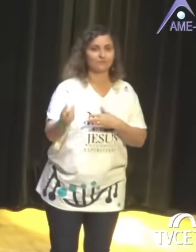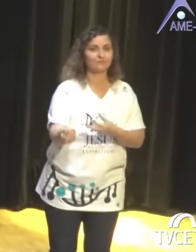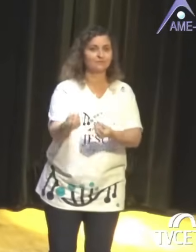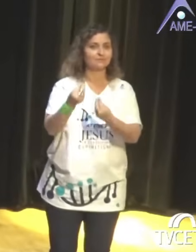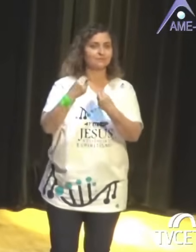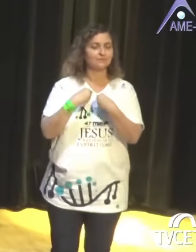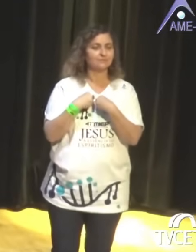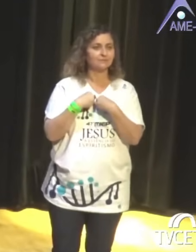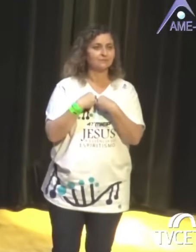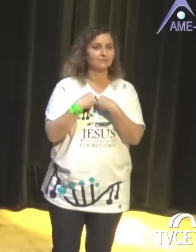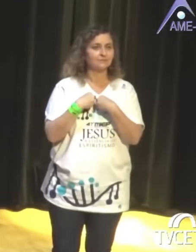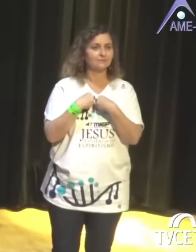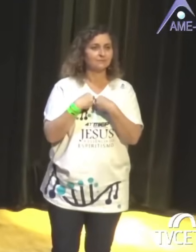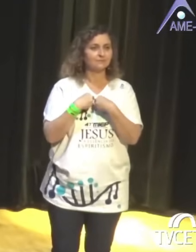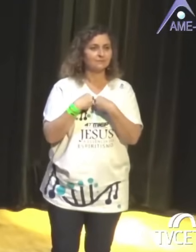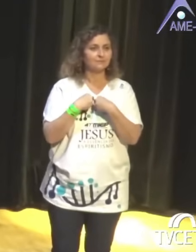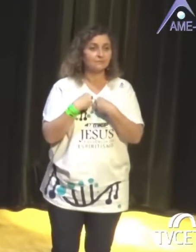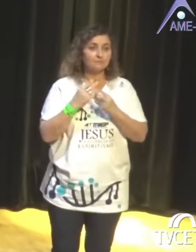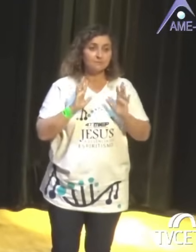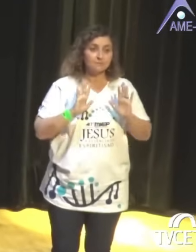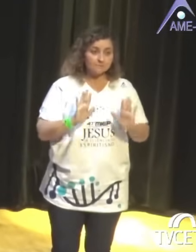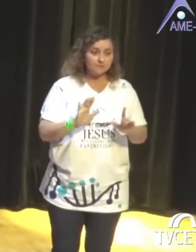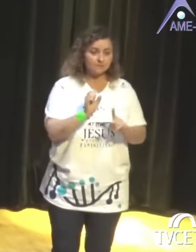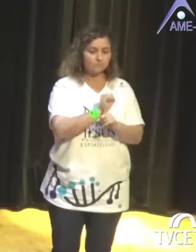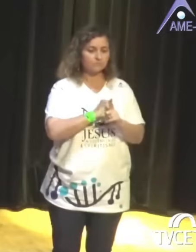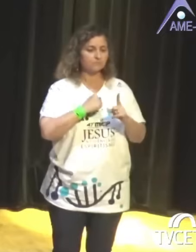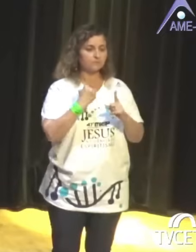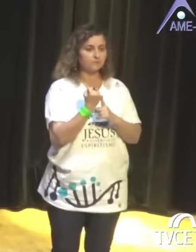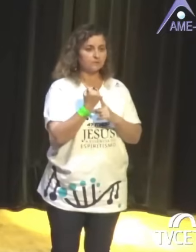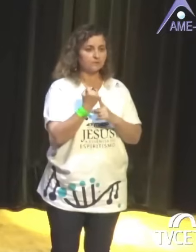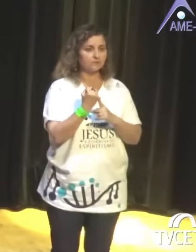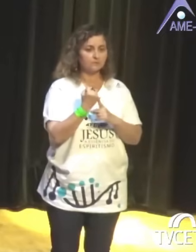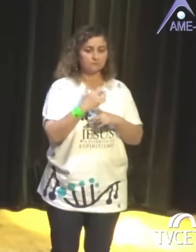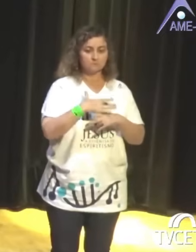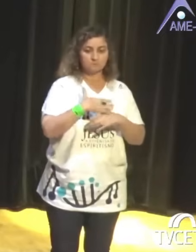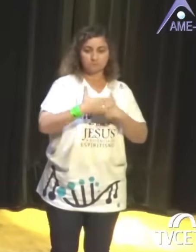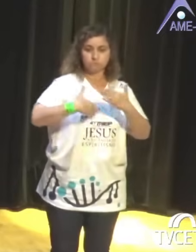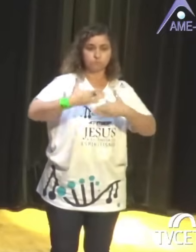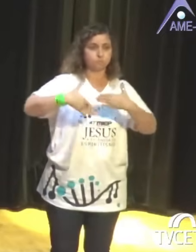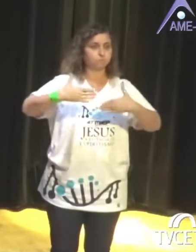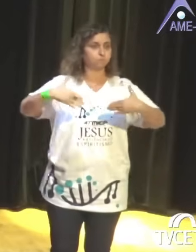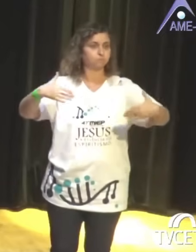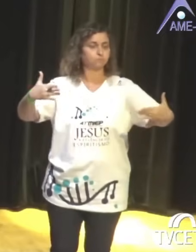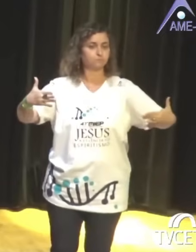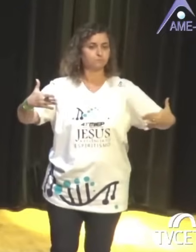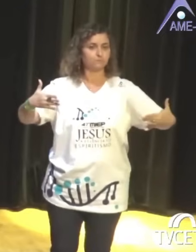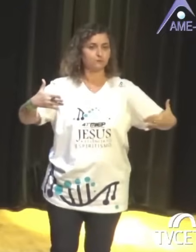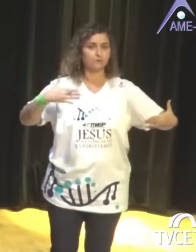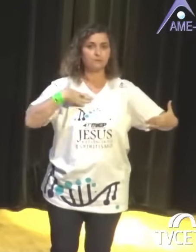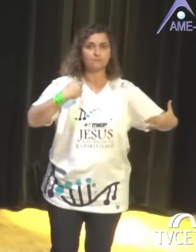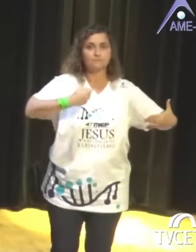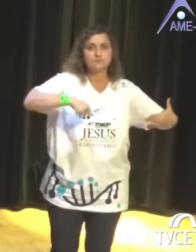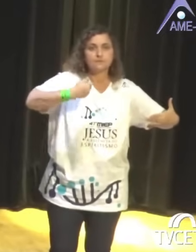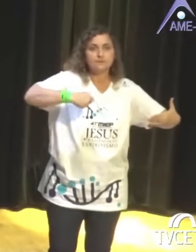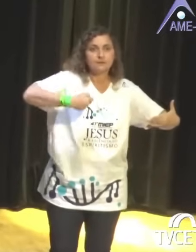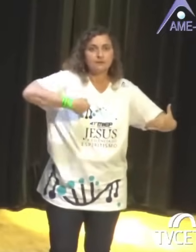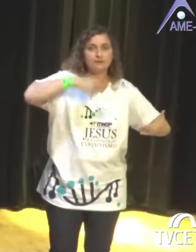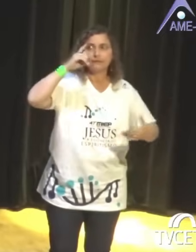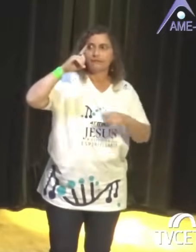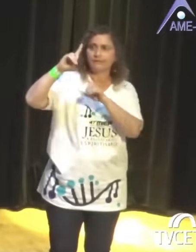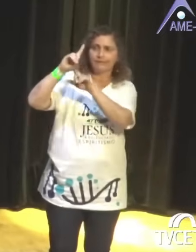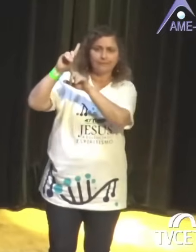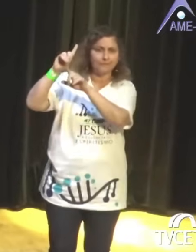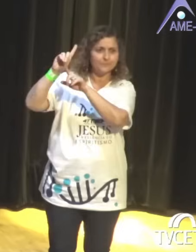problema a medida que a sociedade foi ficando mais complexa nós tivemos que multiplicar Deuses é Claro porque você vai surgindo